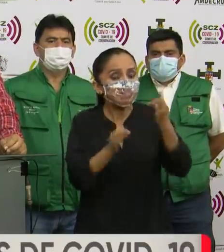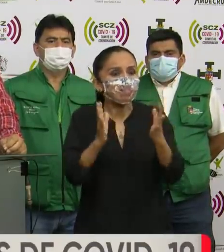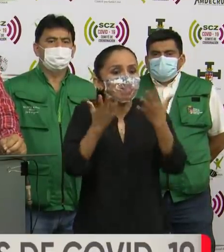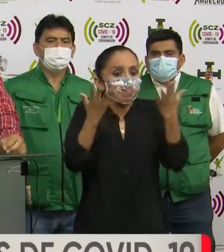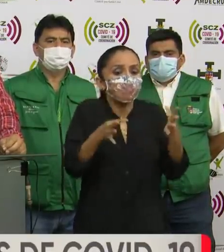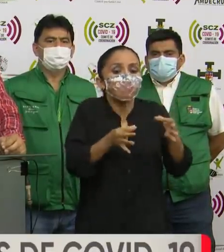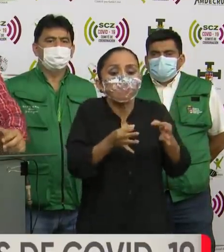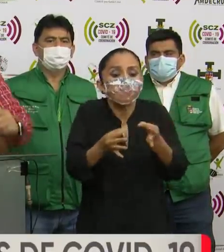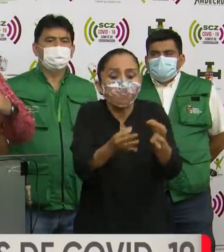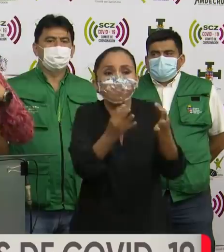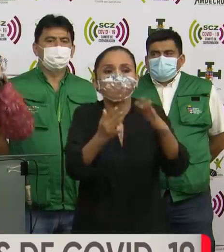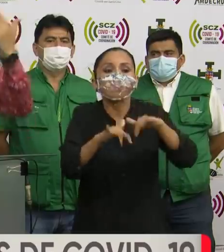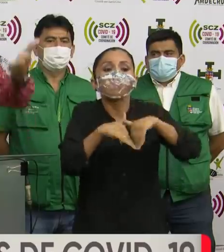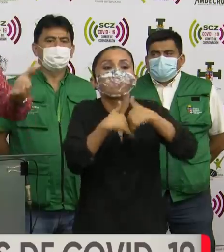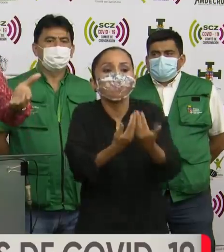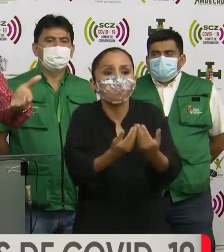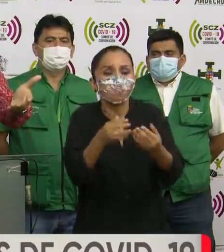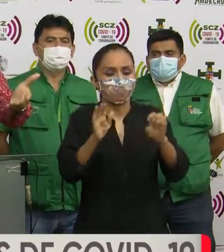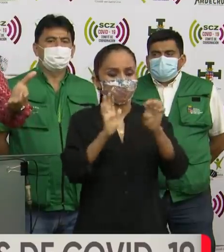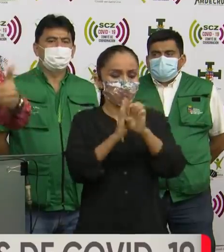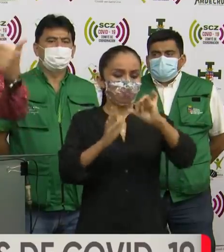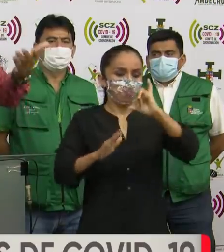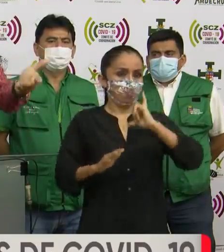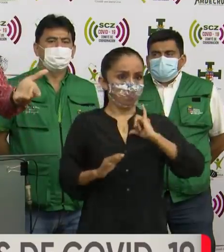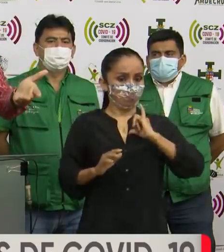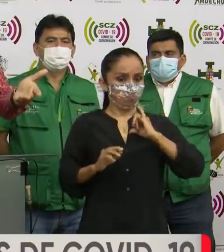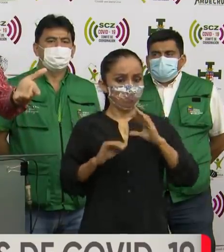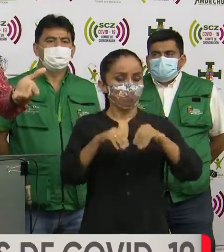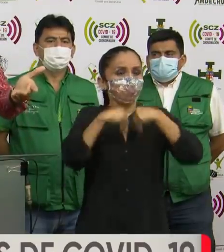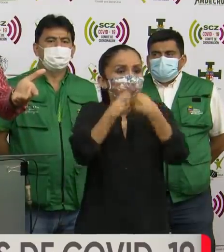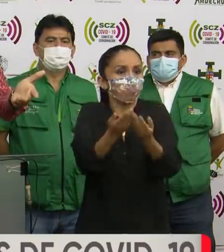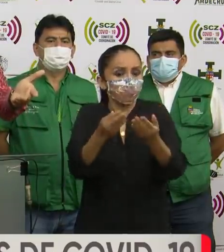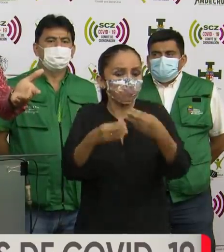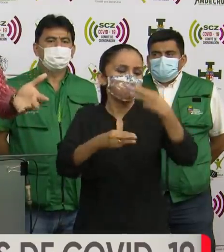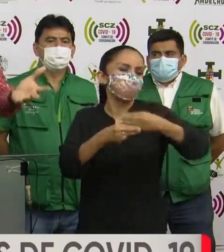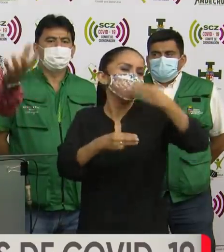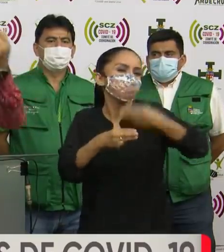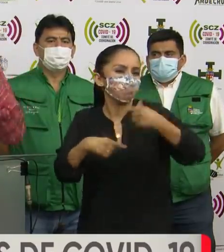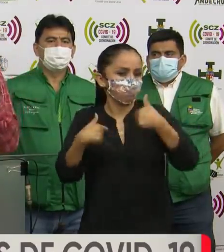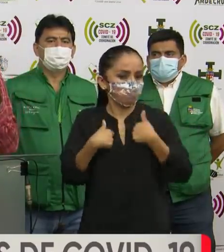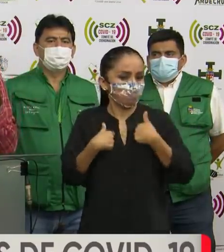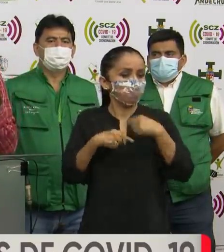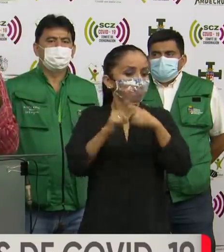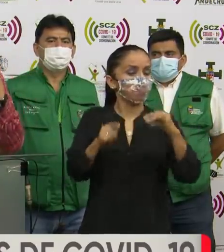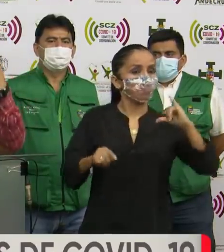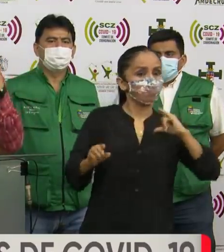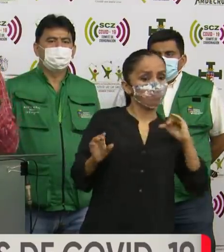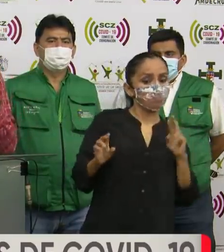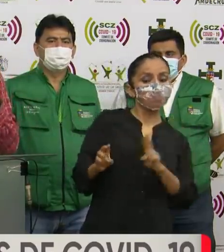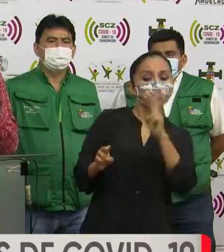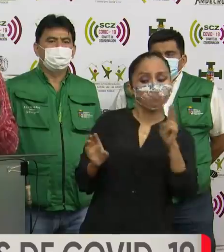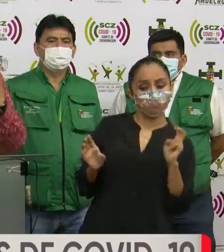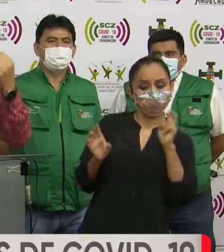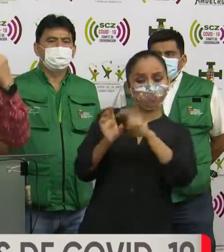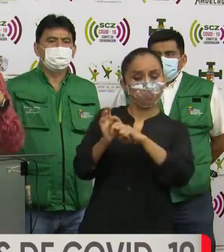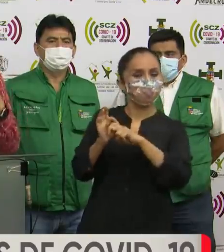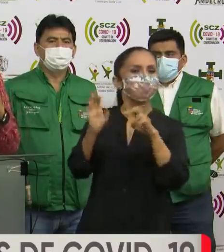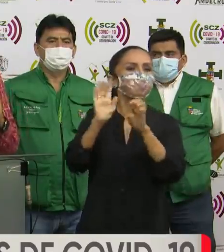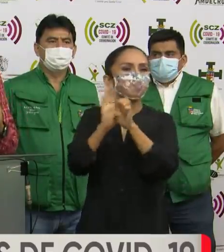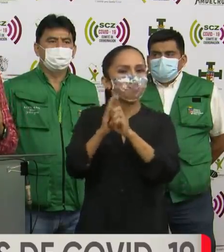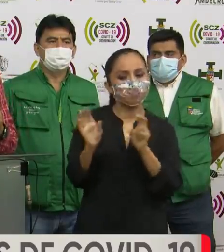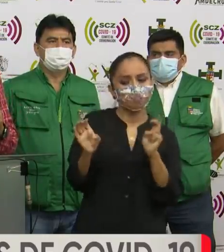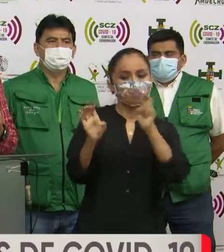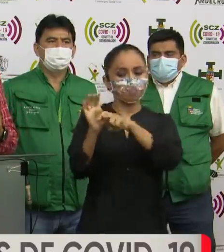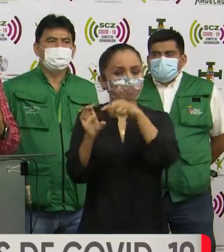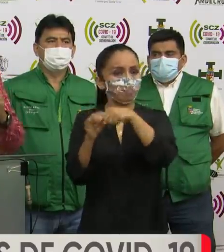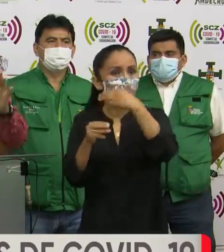manera adecuada en que el que presta el servicio cumpla, pero sobre todo el que adquiere el servicio, el pasajero, también cumpla con